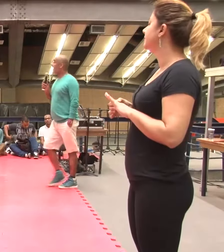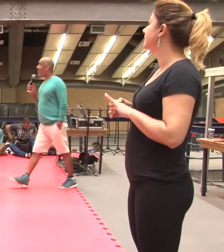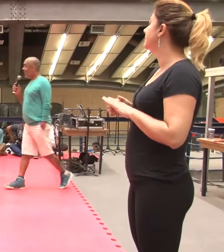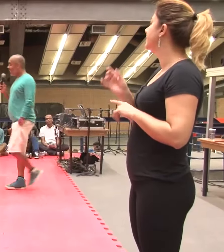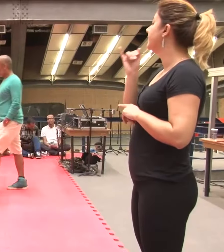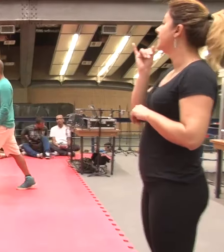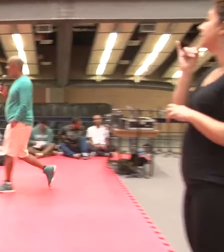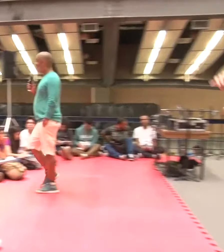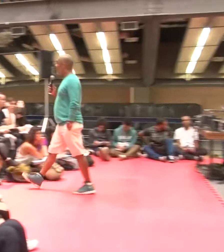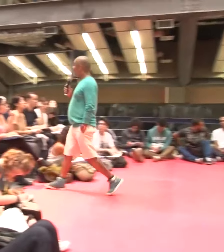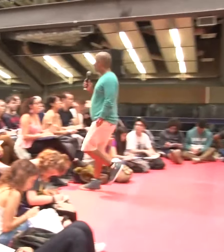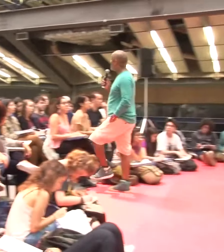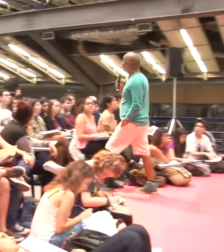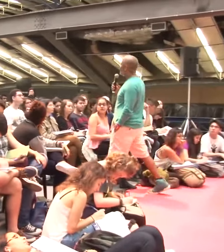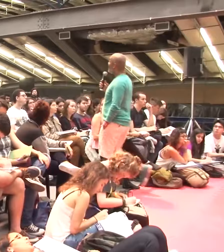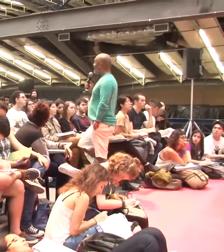Oi?